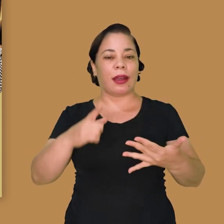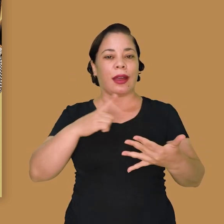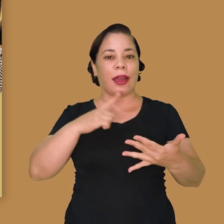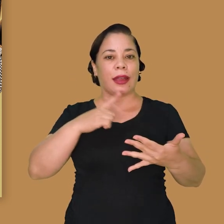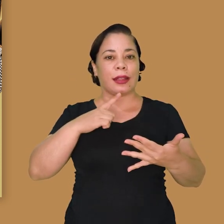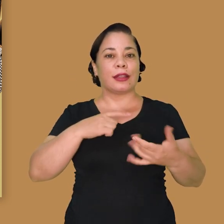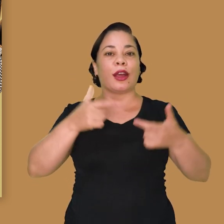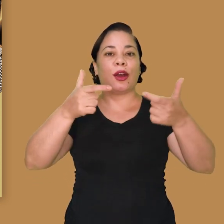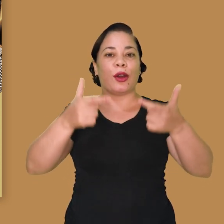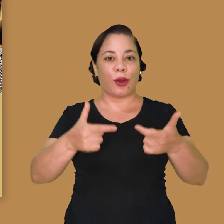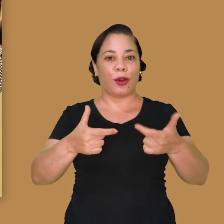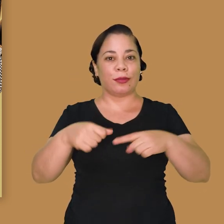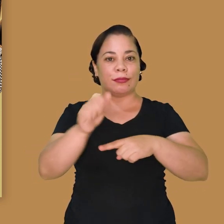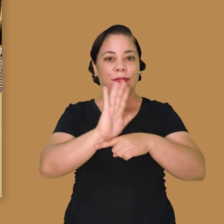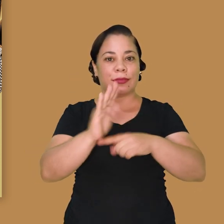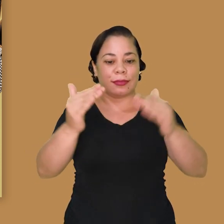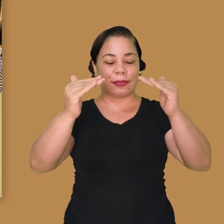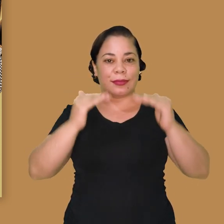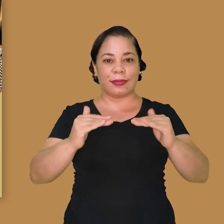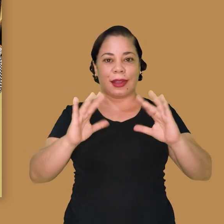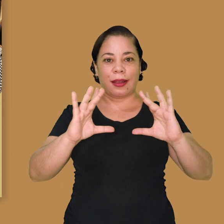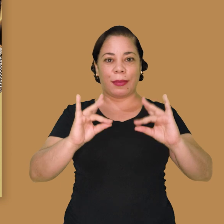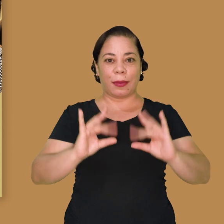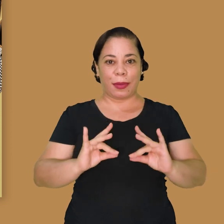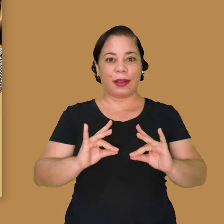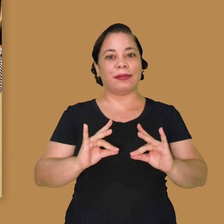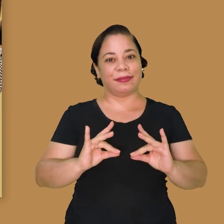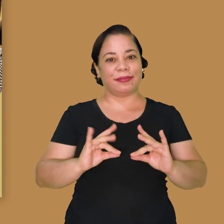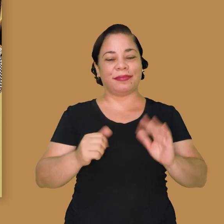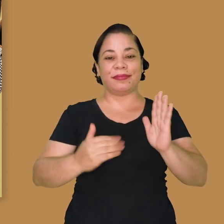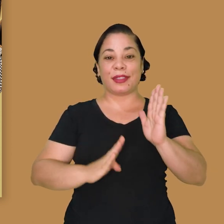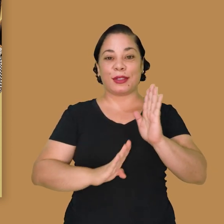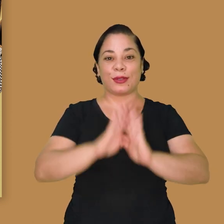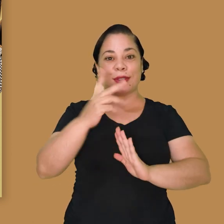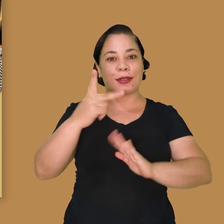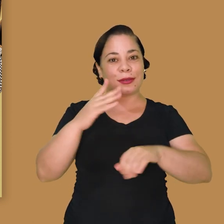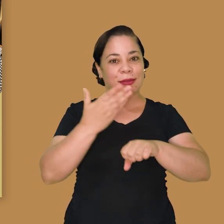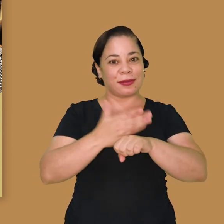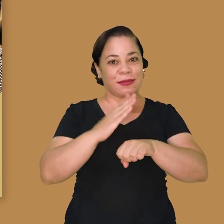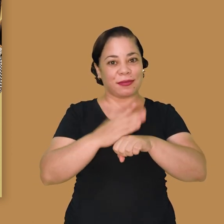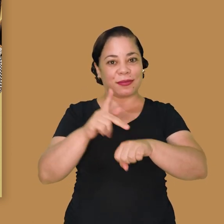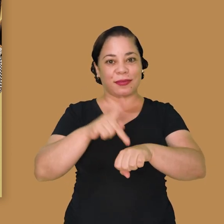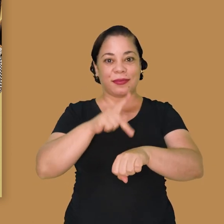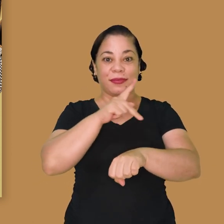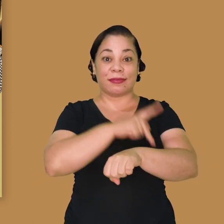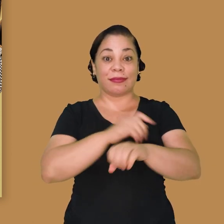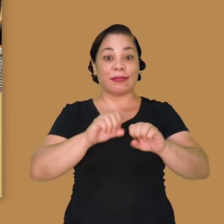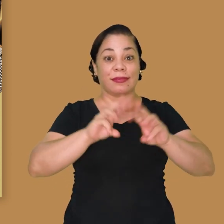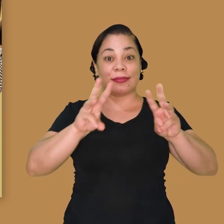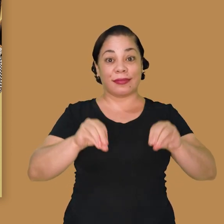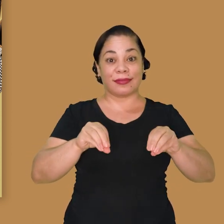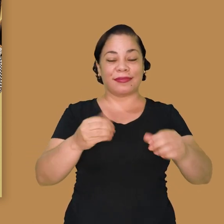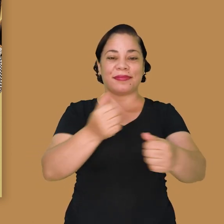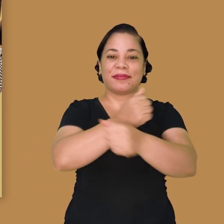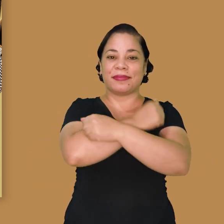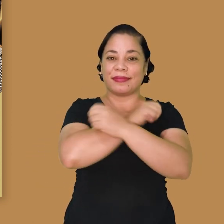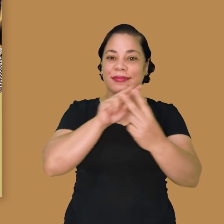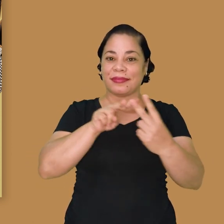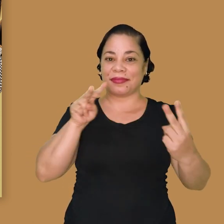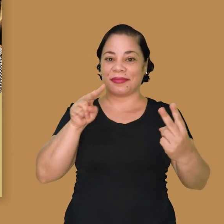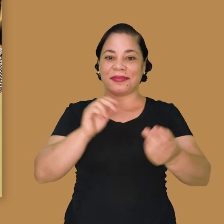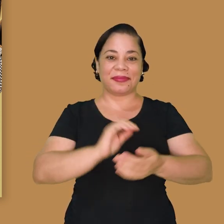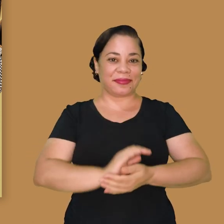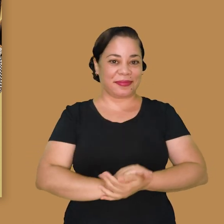estará disponível na descrição desse Episódio ficamos por aqui sucesso em suas práticas pedagógicas no Moodle